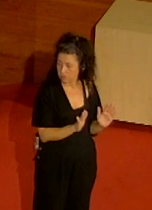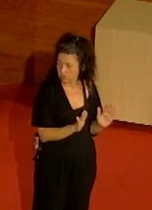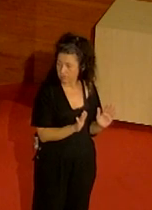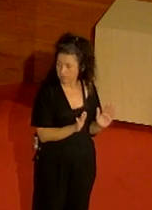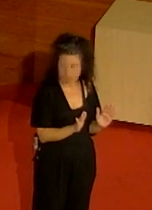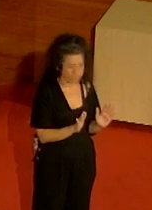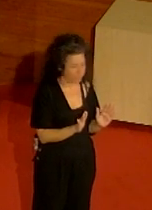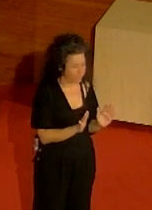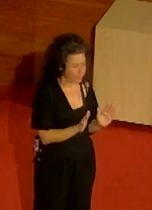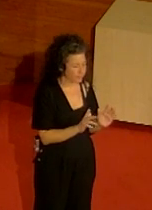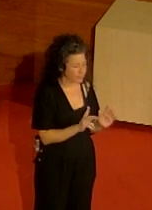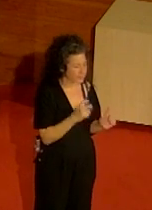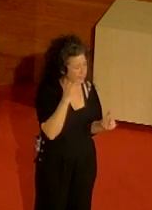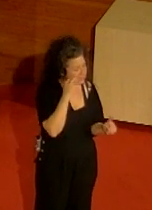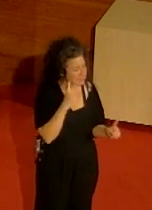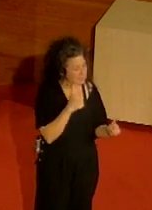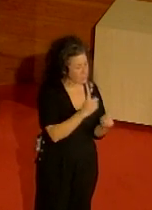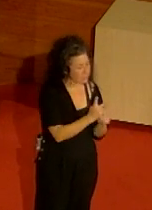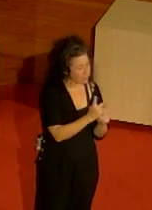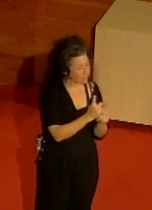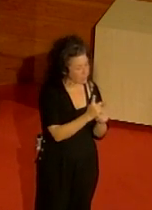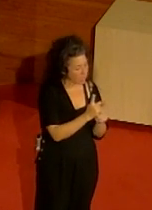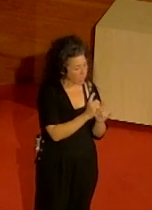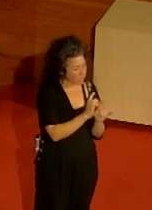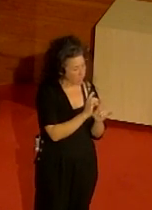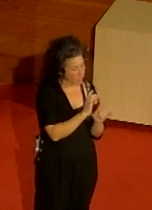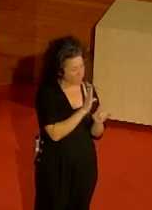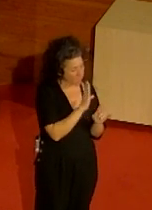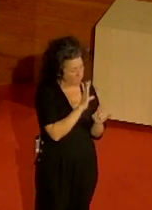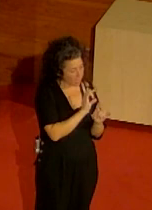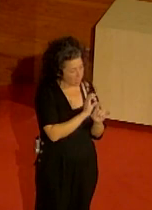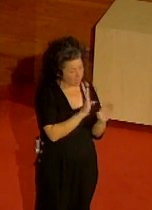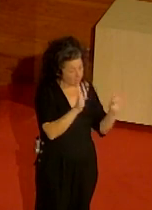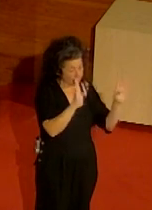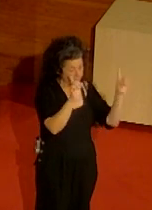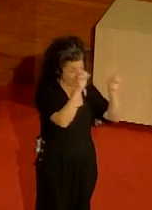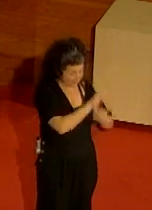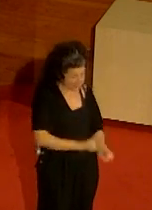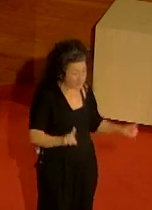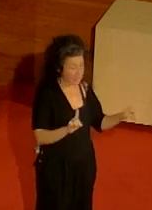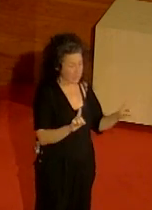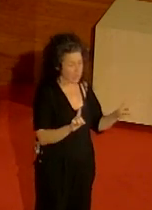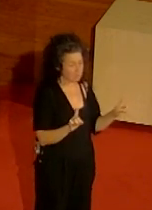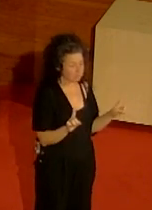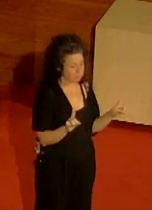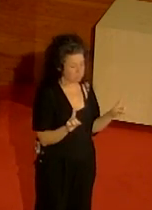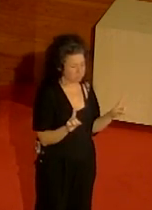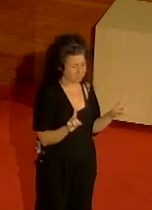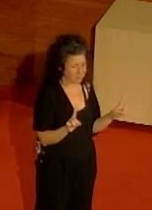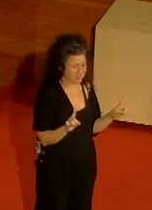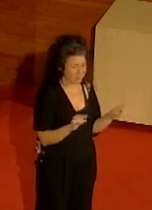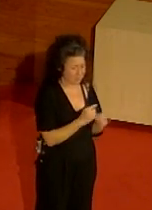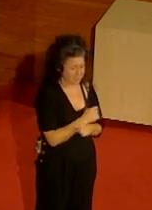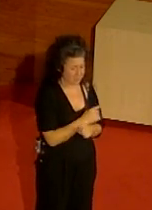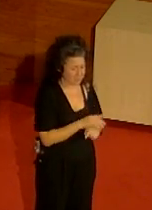xenofobia implícita o los de aceptar una idea dominante que puede ir contra los derechos de otras personas,